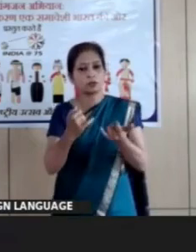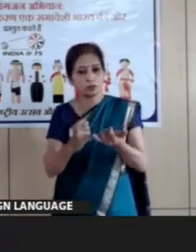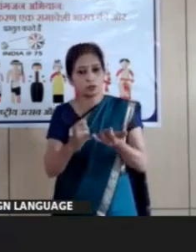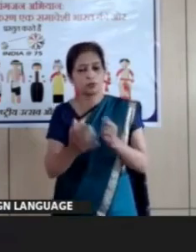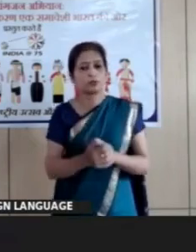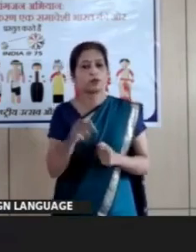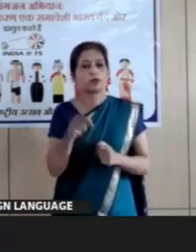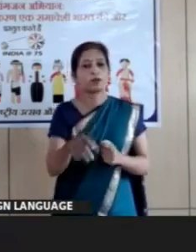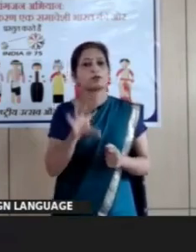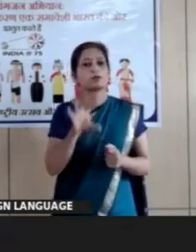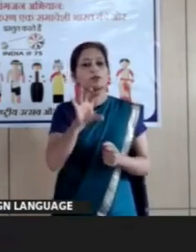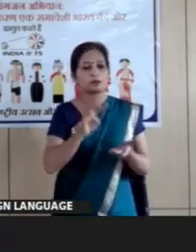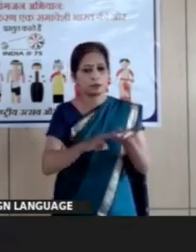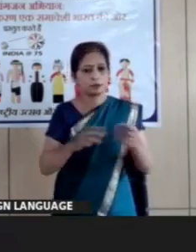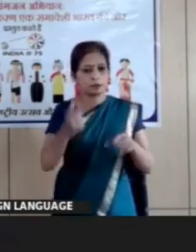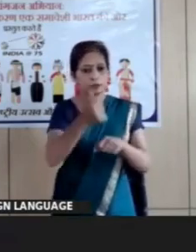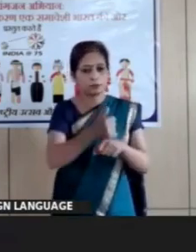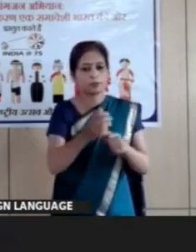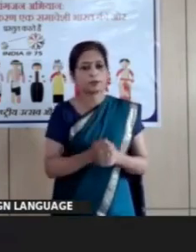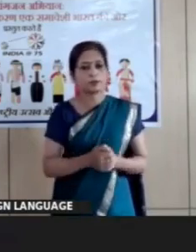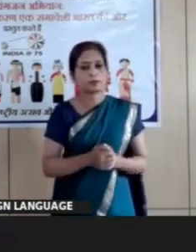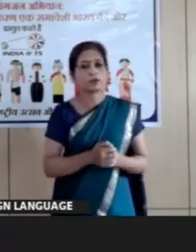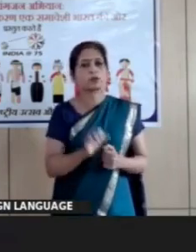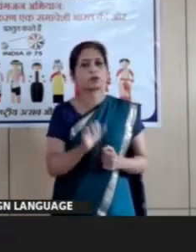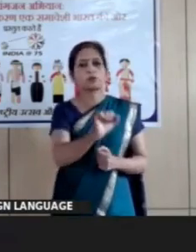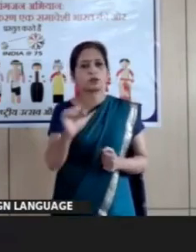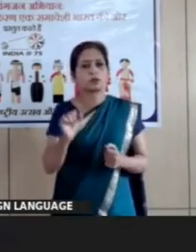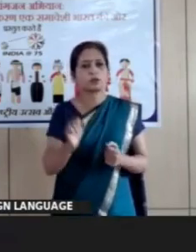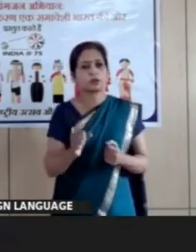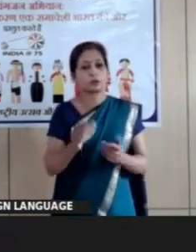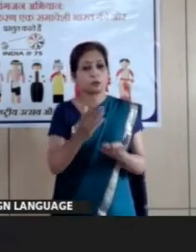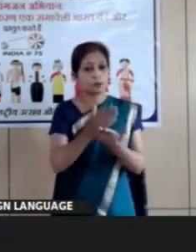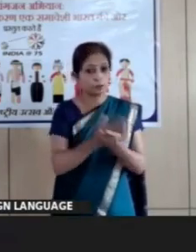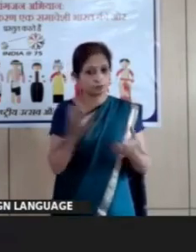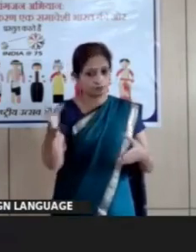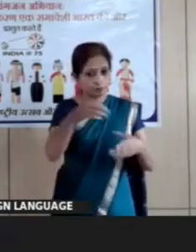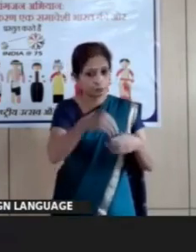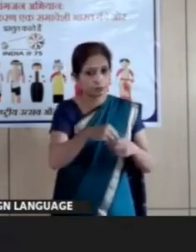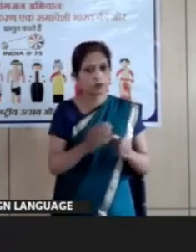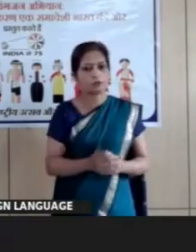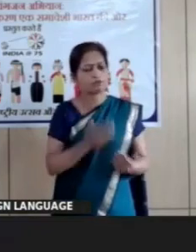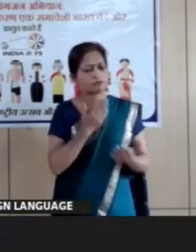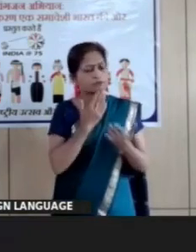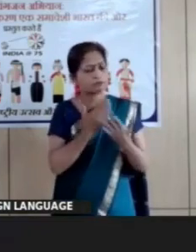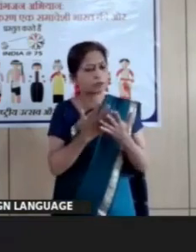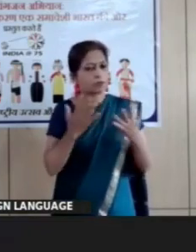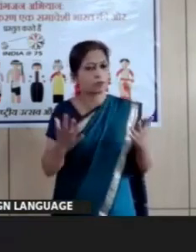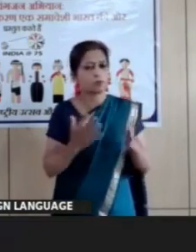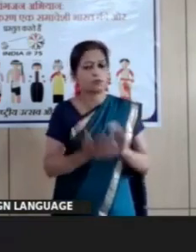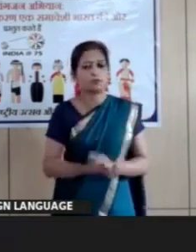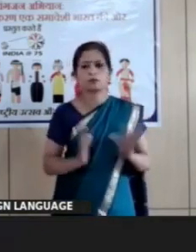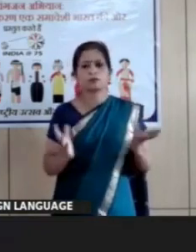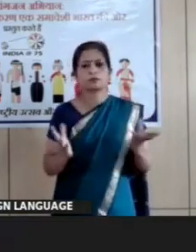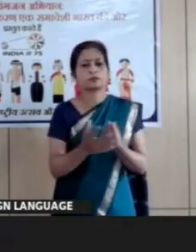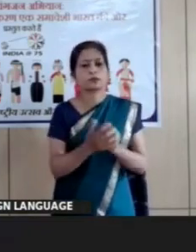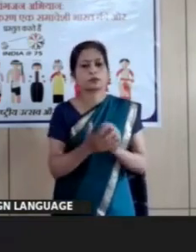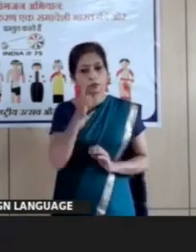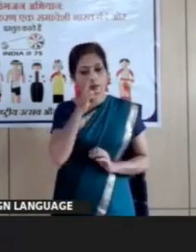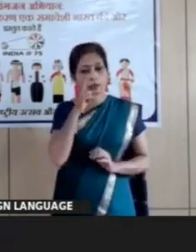जी, राज्य मंत्री सामाजिक न्याय और अधिकारिता मंत्रालय को उनकी गरिमामयी उपस्थिति के लिए कृतज्ञता व्यक्त करती हूँ।